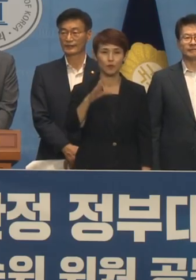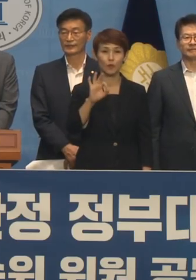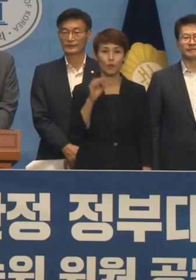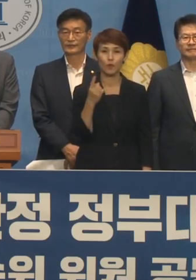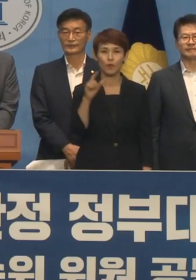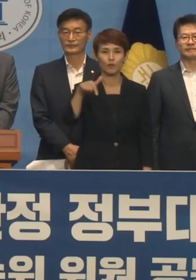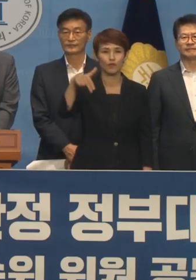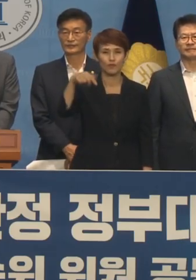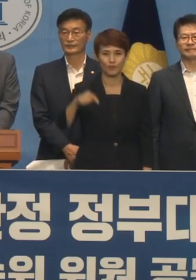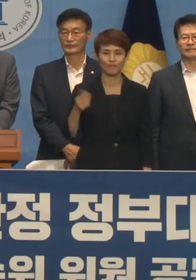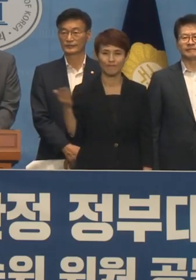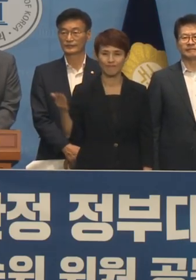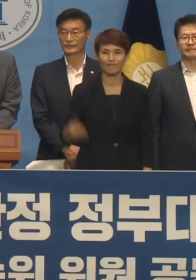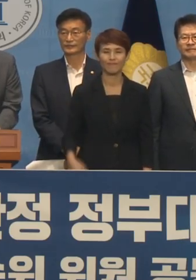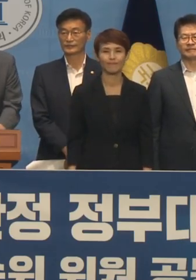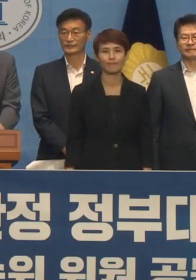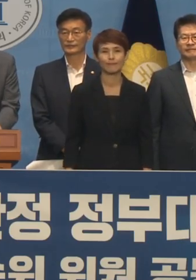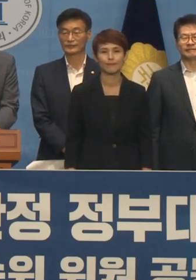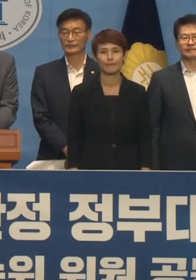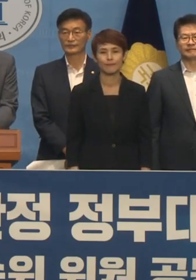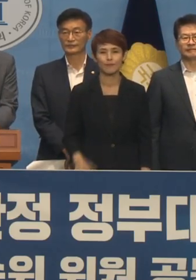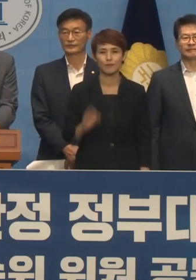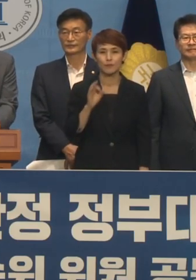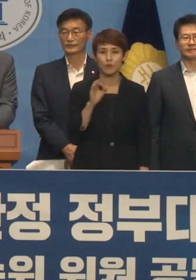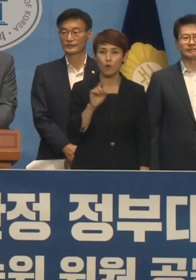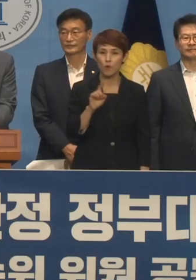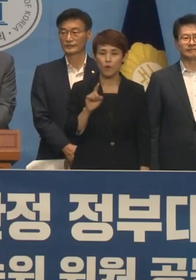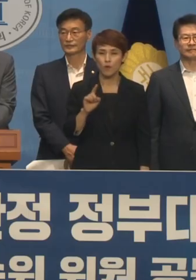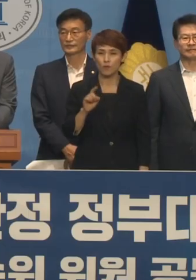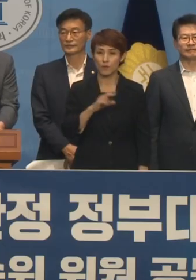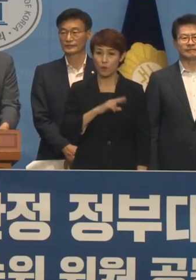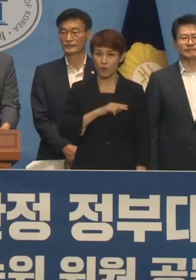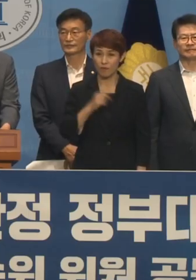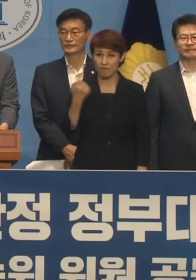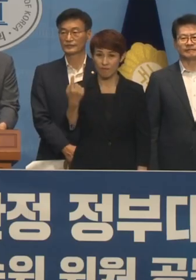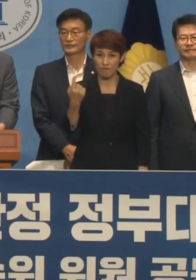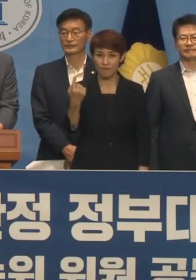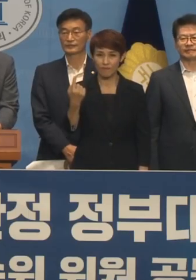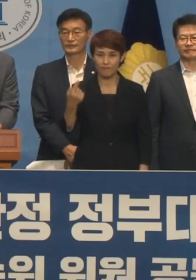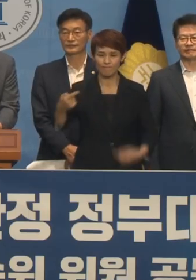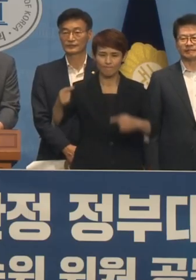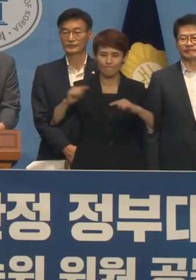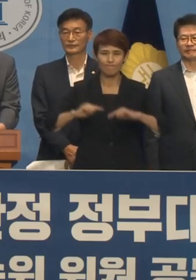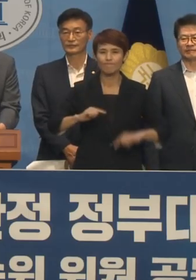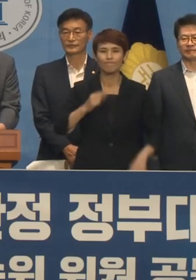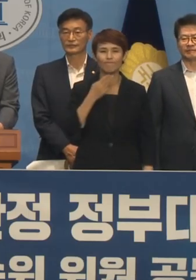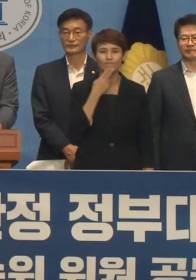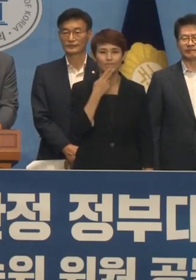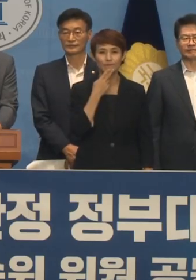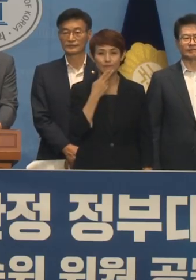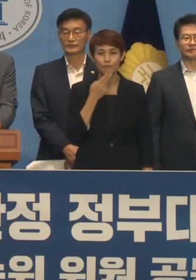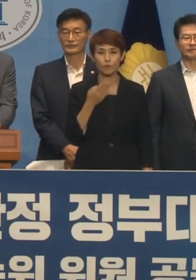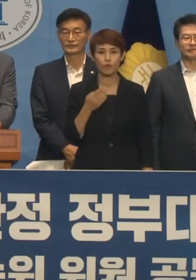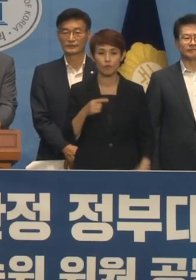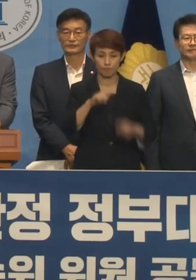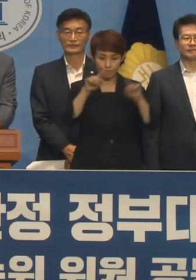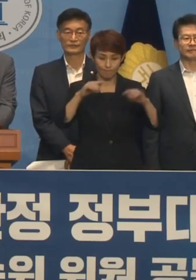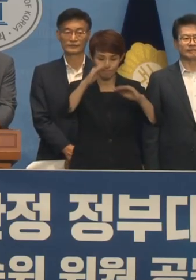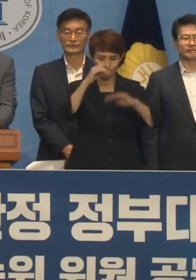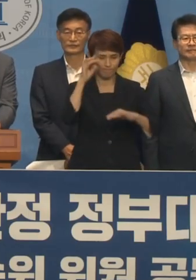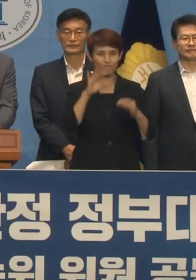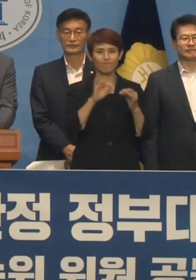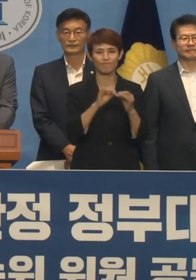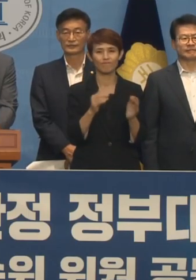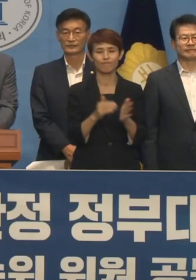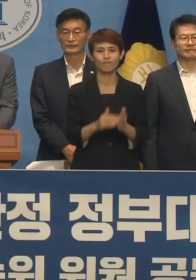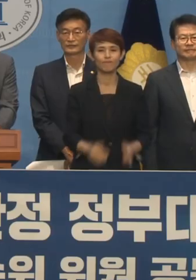의원님 오셨습니다. 어기구 의원님은 이 자리에 참여는 하진 않았지만 서명을 동의했다는 말씀을